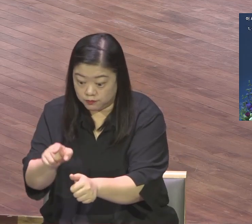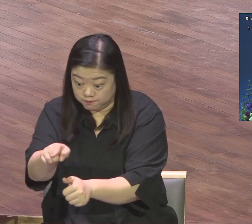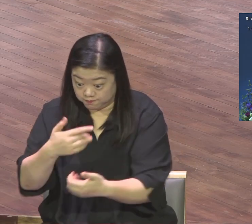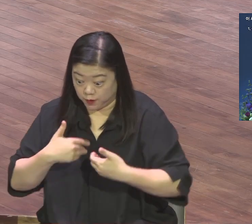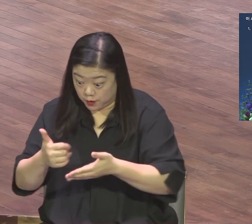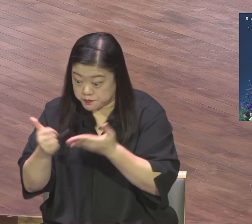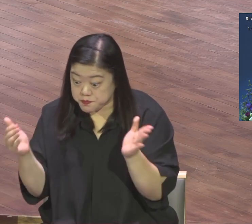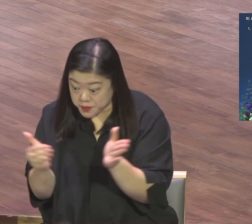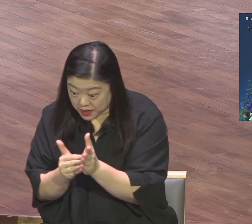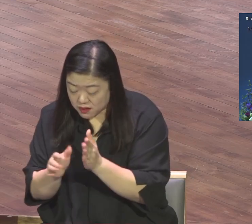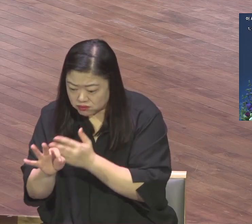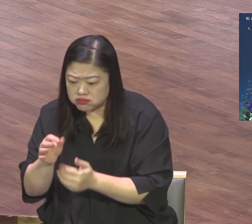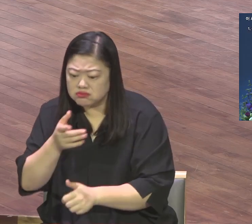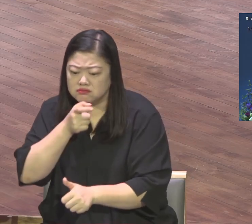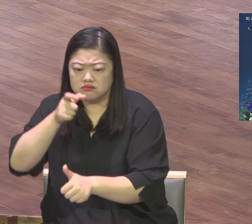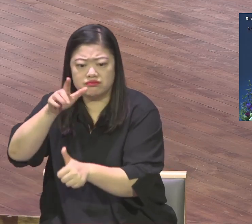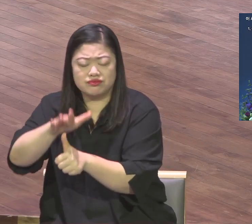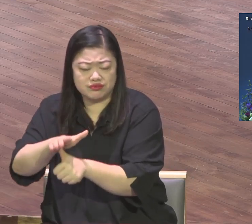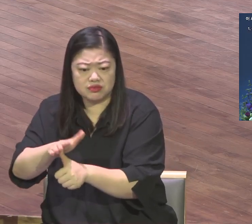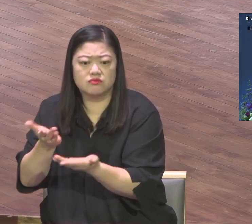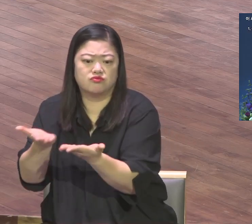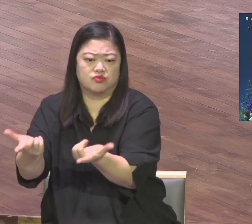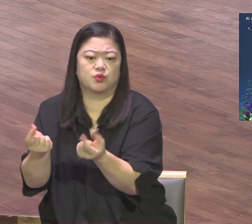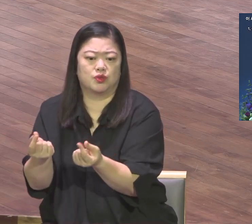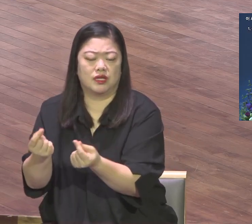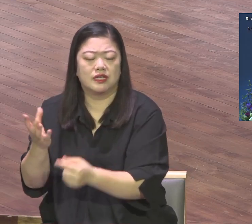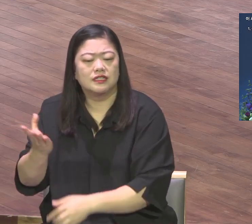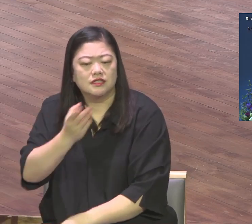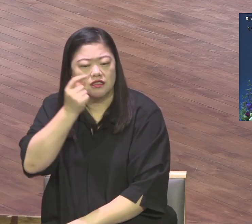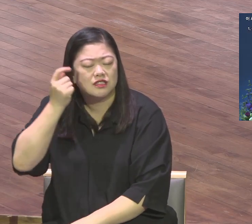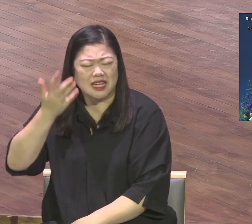내주하는. 이걸 뭐라 그래요? 성령 세례, 성령 세례.